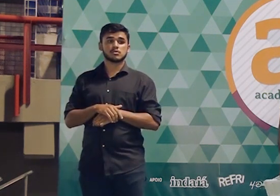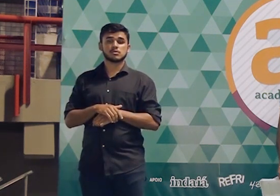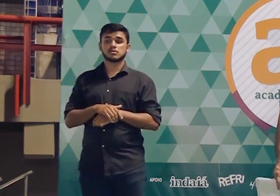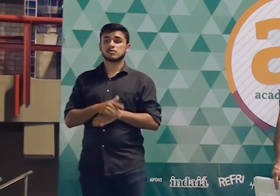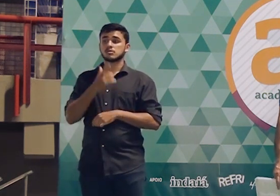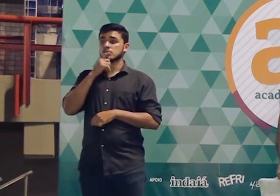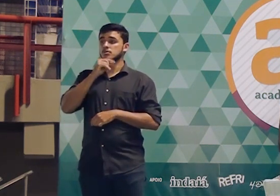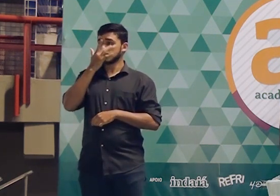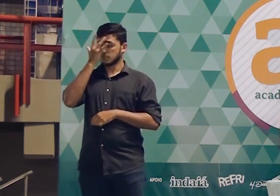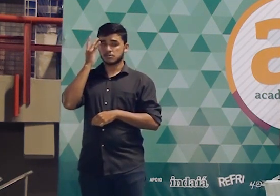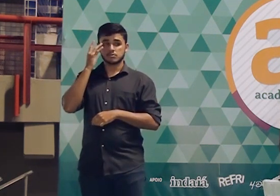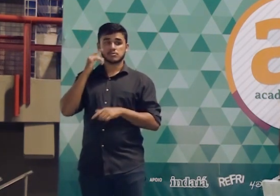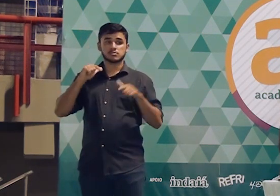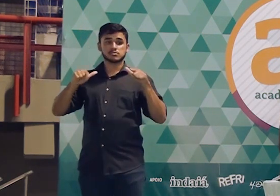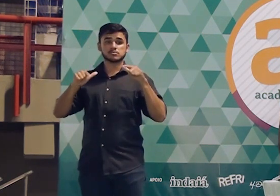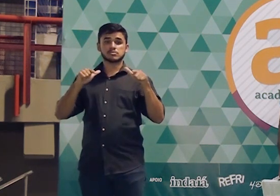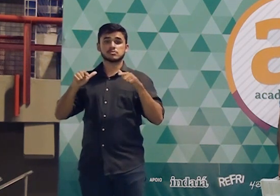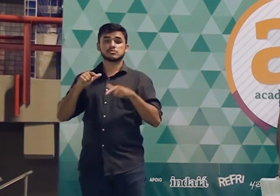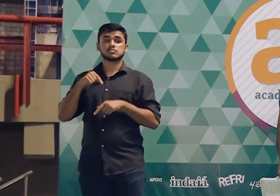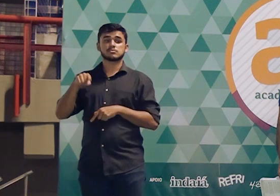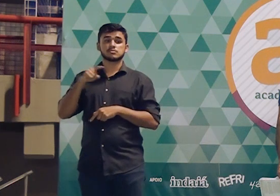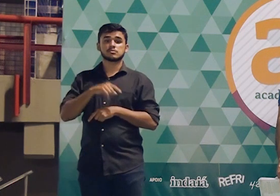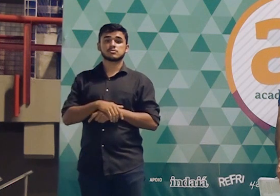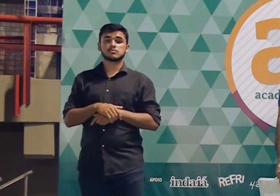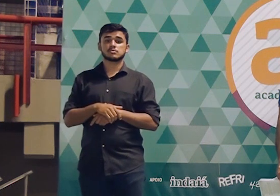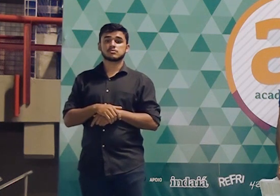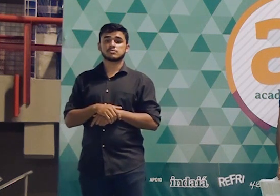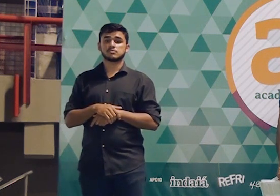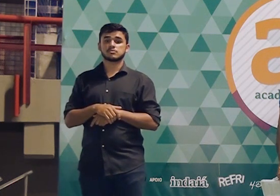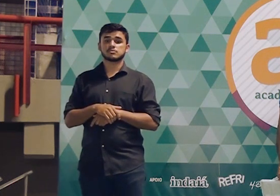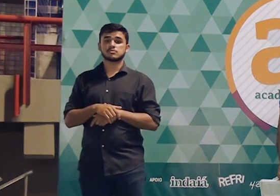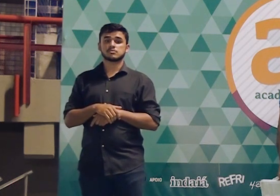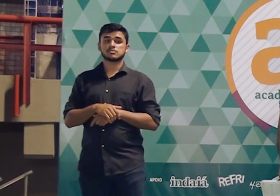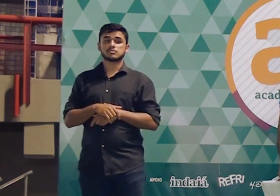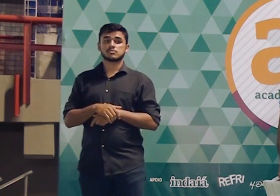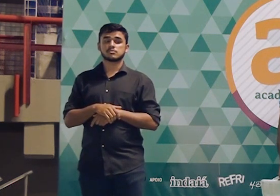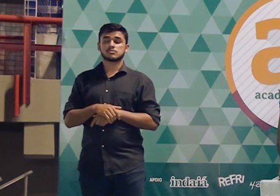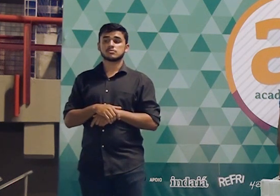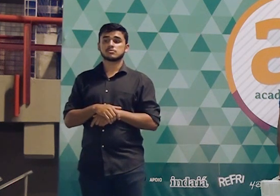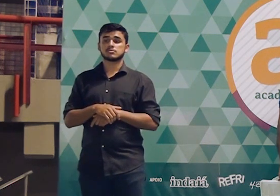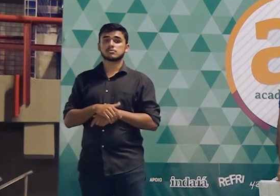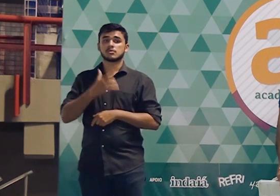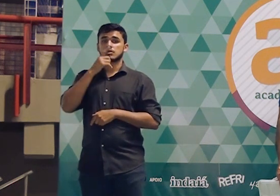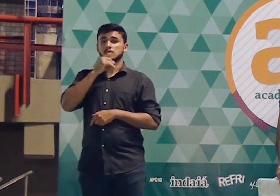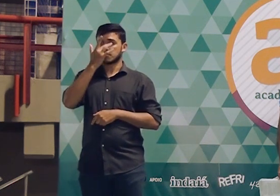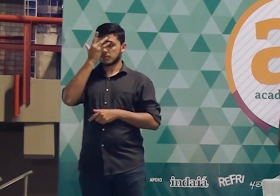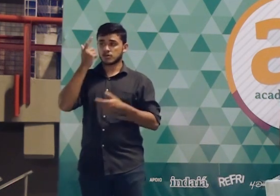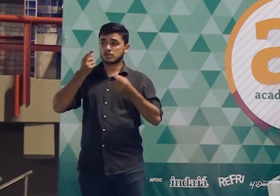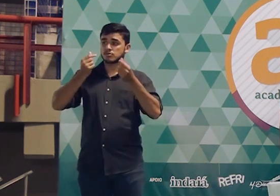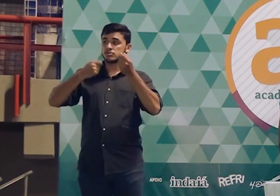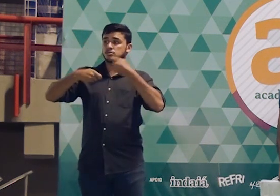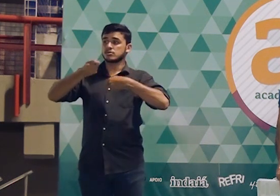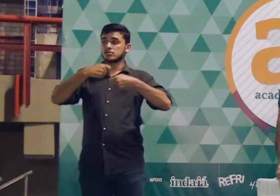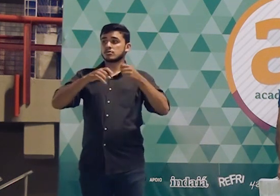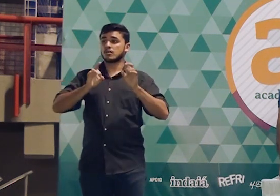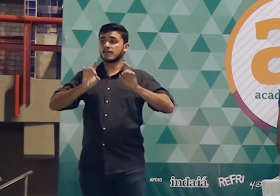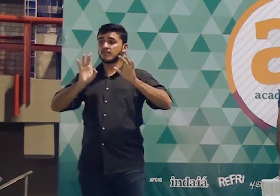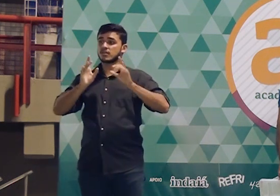Tem mais algum? Não, só tem um. Quem é aqui que trabalha com comércio e com serviço? Levanta o